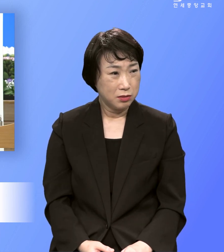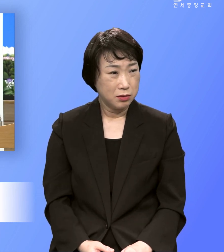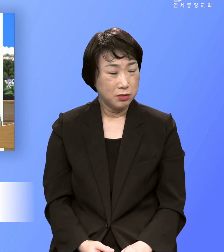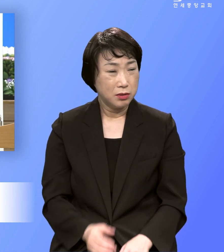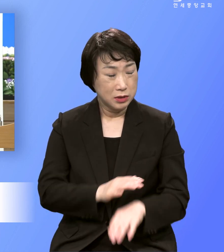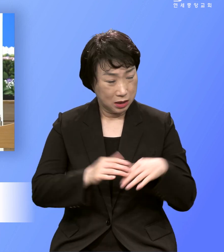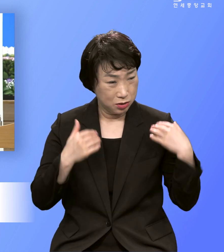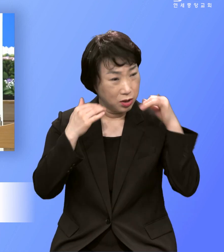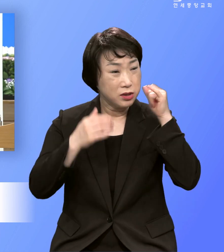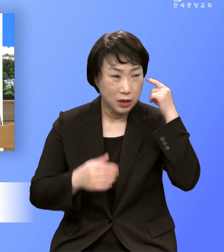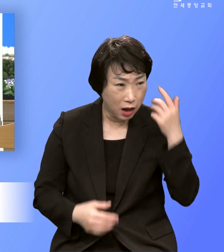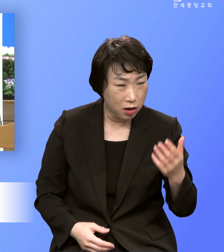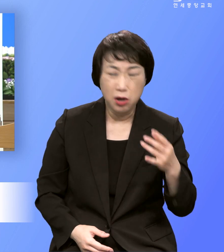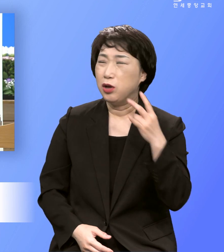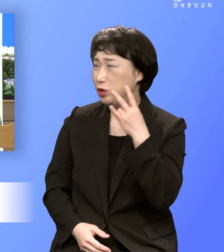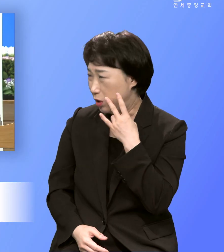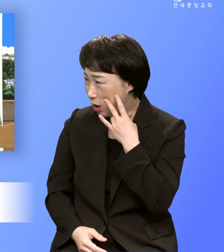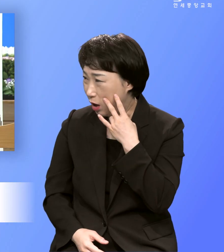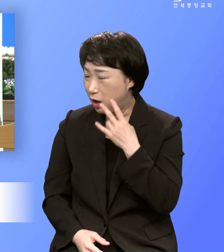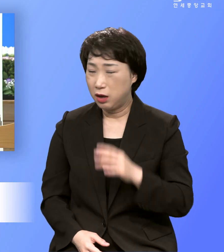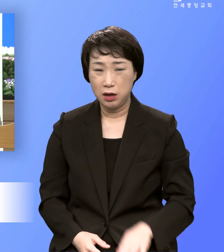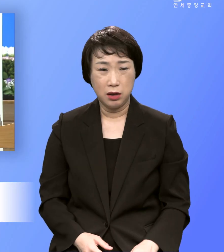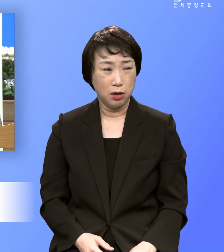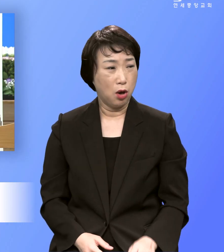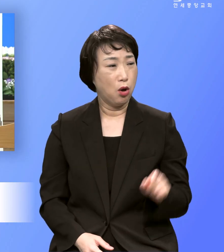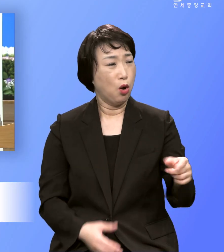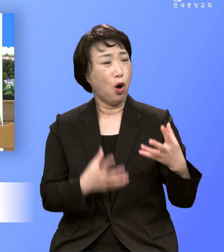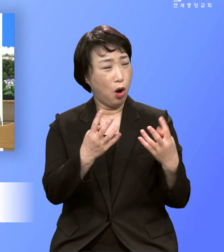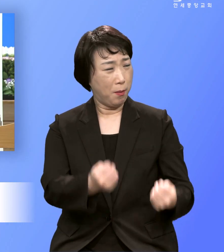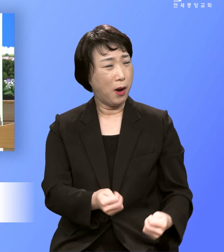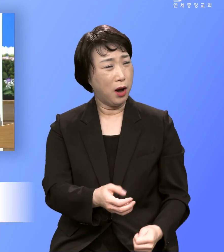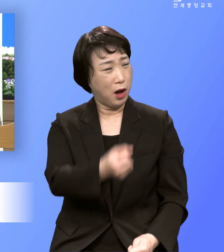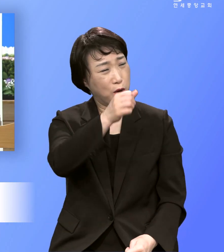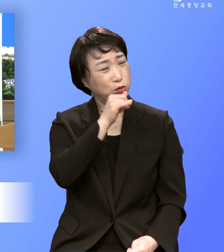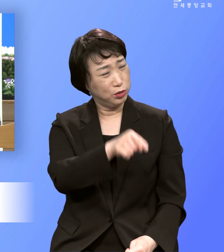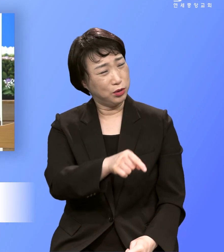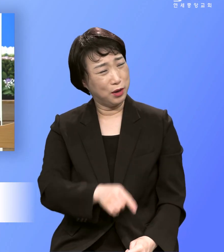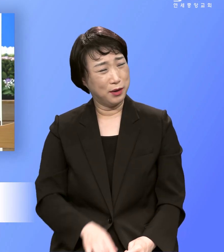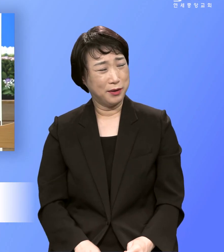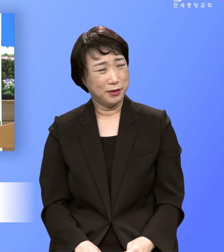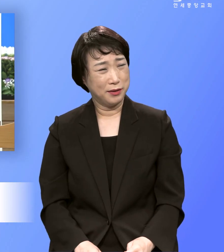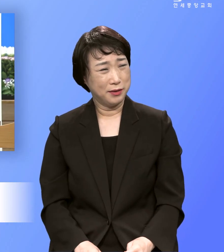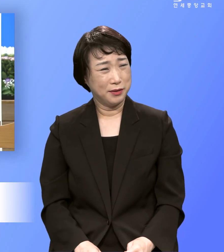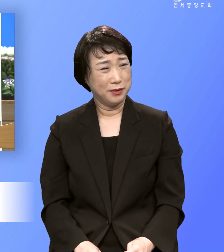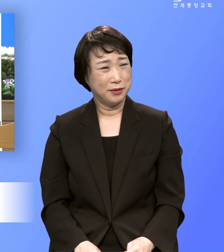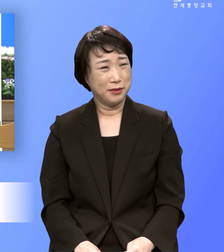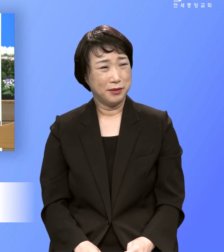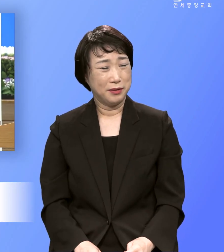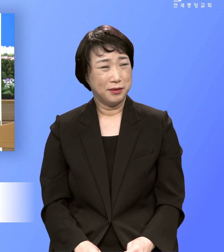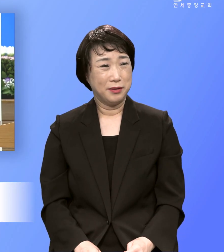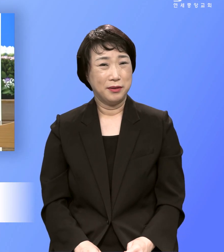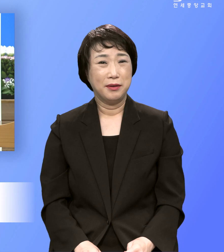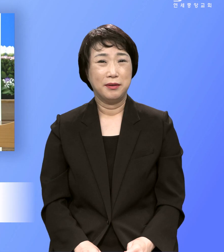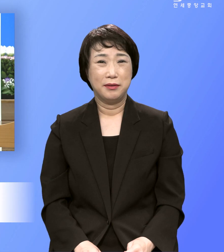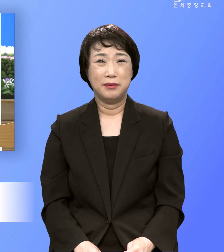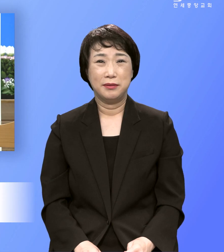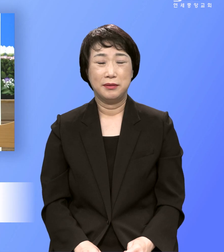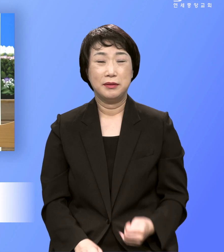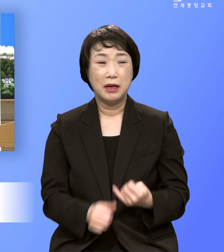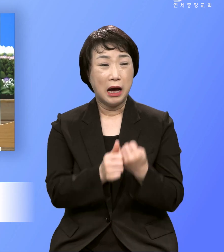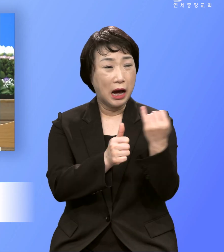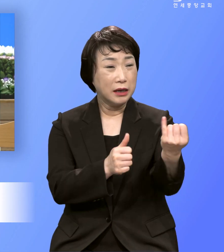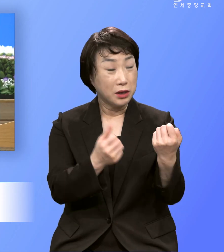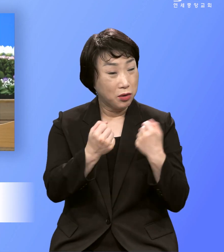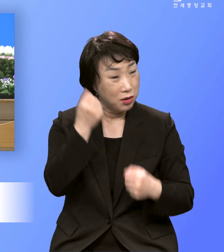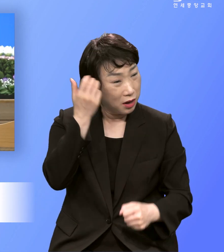잘 크냐? 예, 많이 가졌네. 많이 가졌어. 네